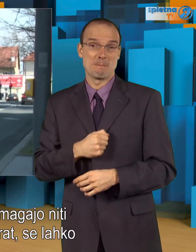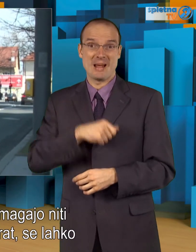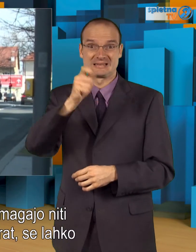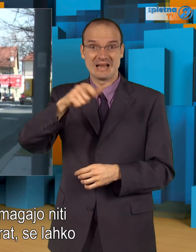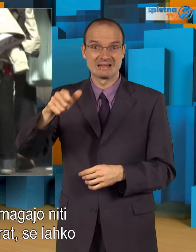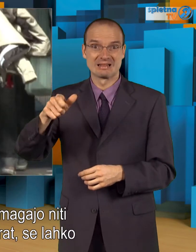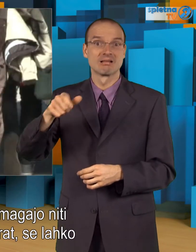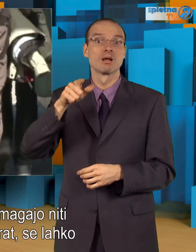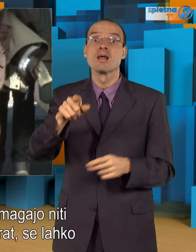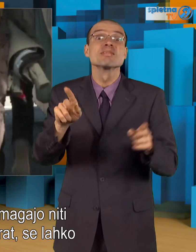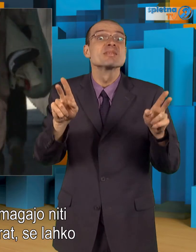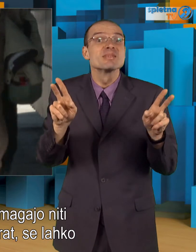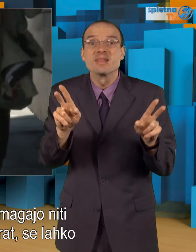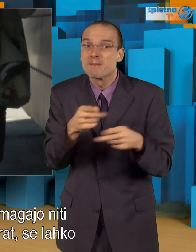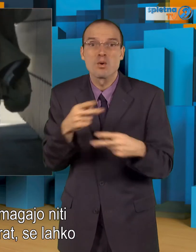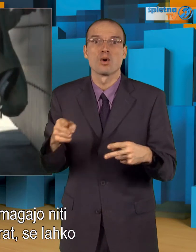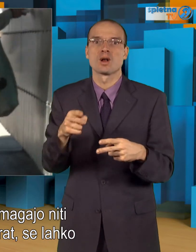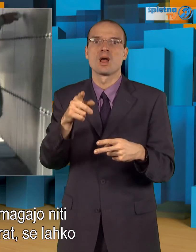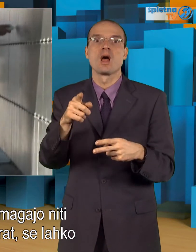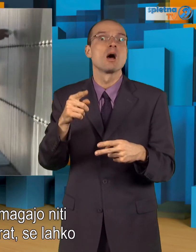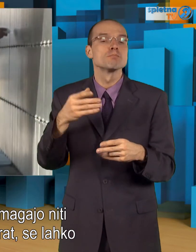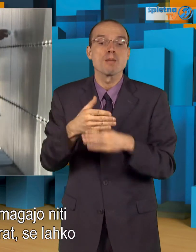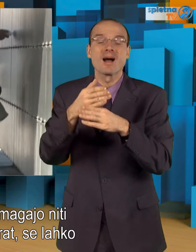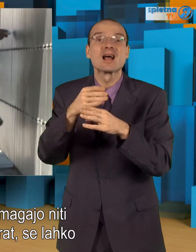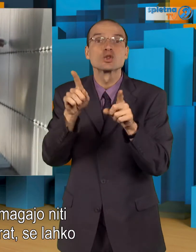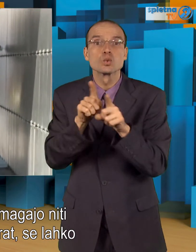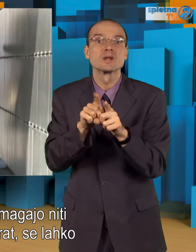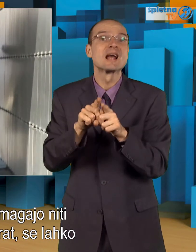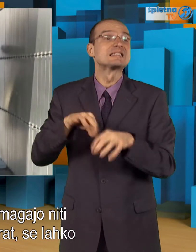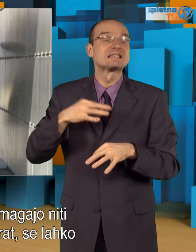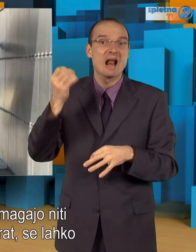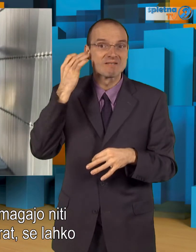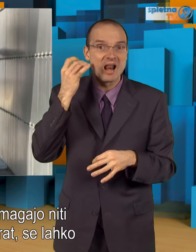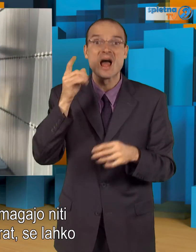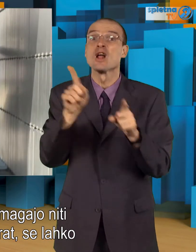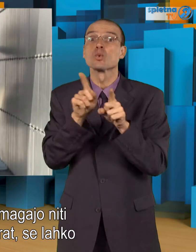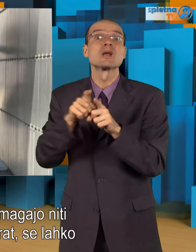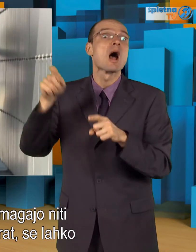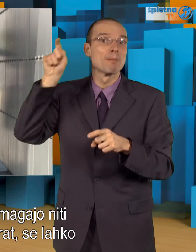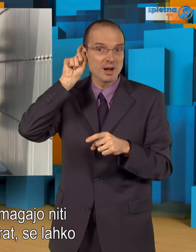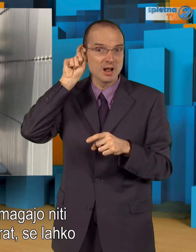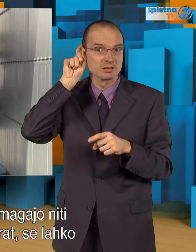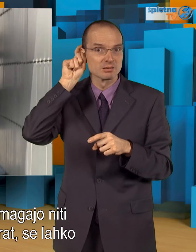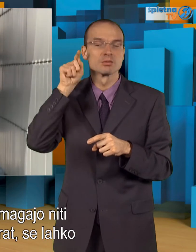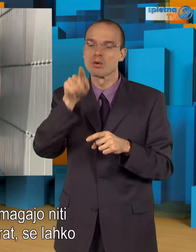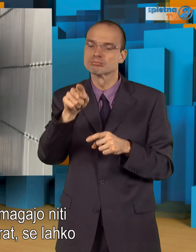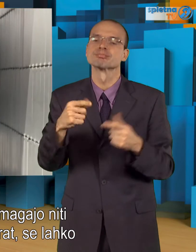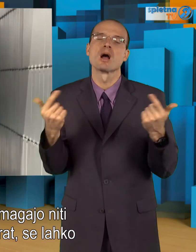Pacienti, ki jim ne pomagajo niti zdravila, niti slušni aparat, se lahko z napotnico pridružijo tako imenovani